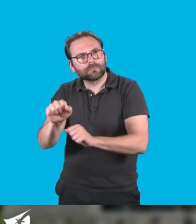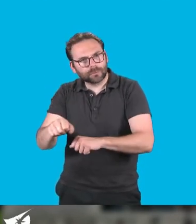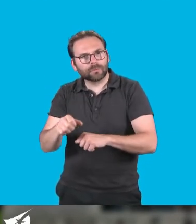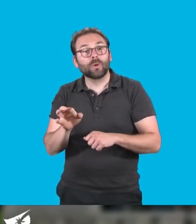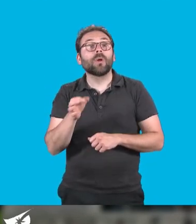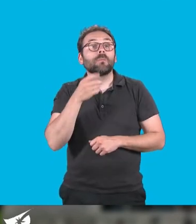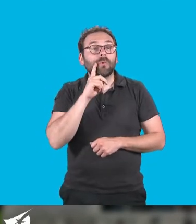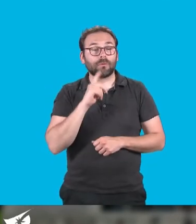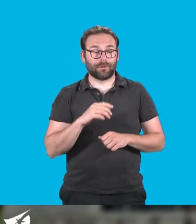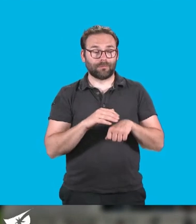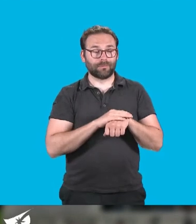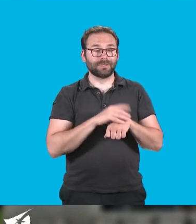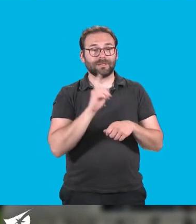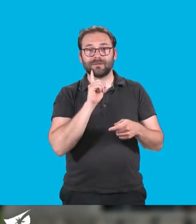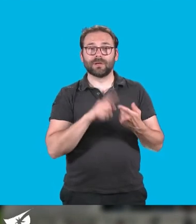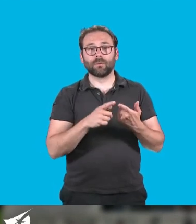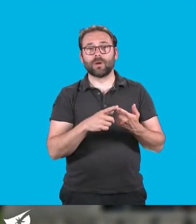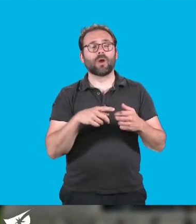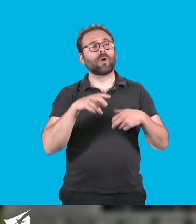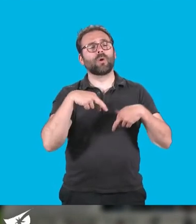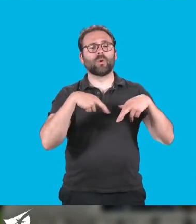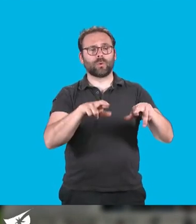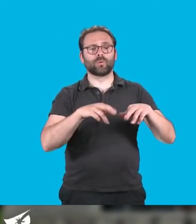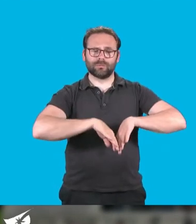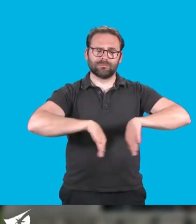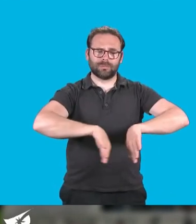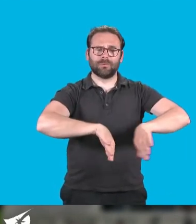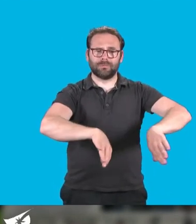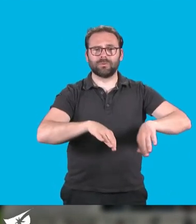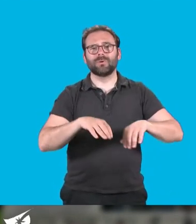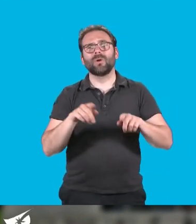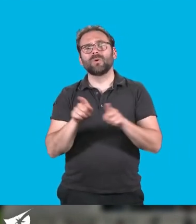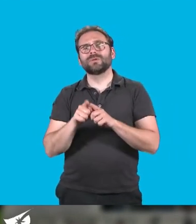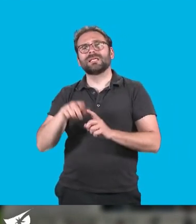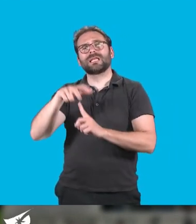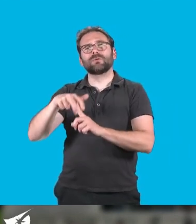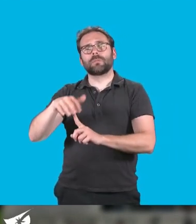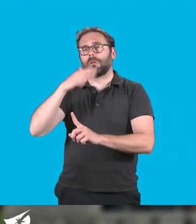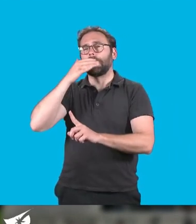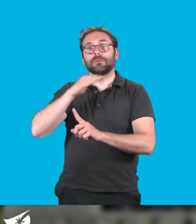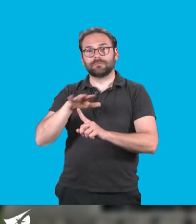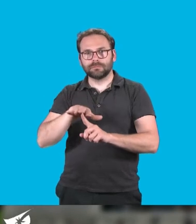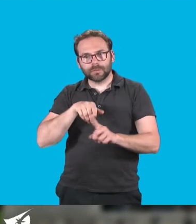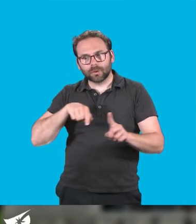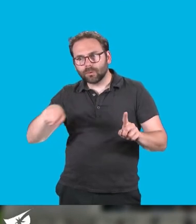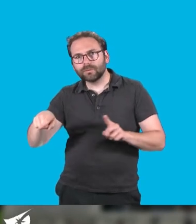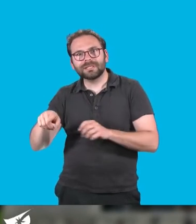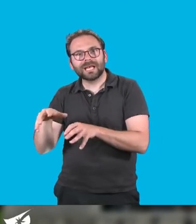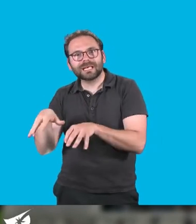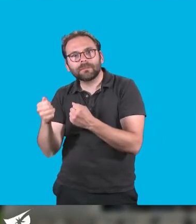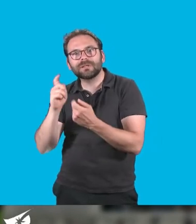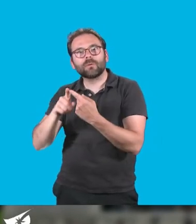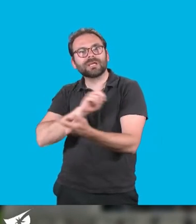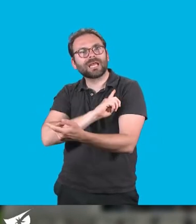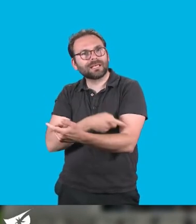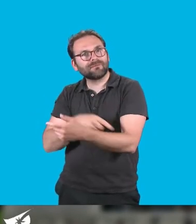seulement des tranchées dans les rues, des stations d'épuration qui sentent pas très bon, c'est aussi une ressource pour produire de l'énergie